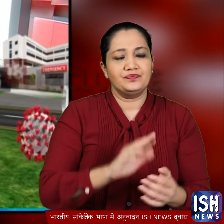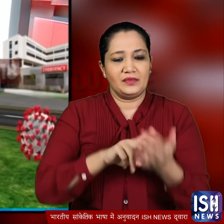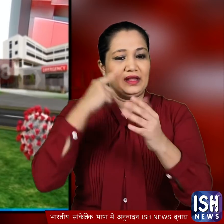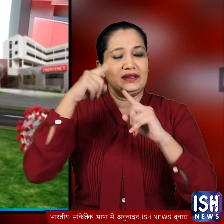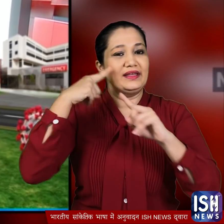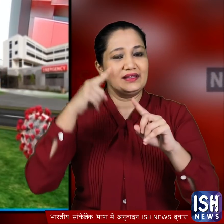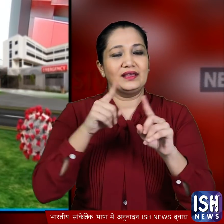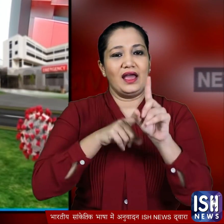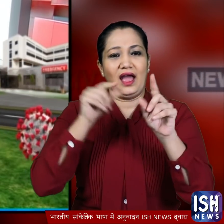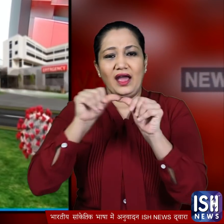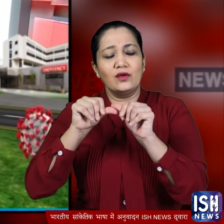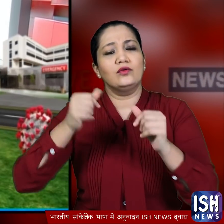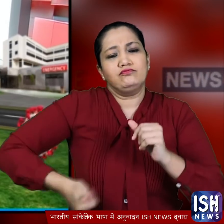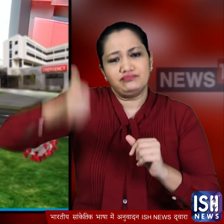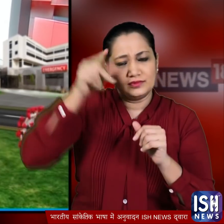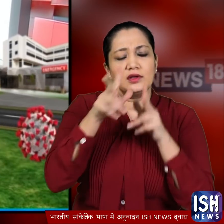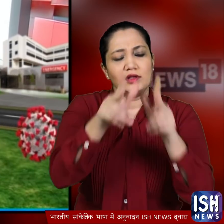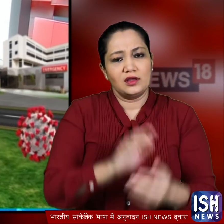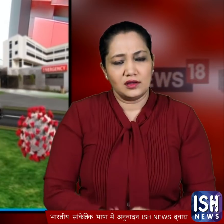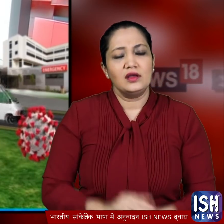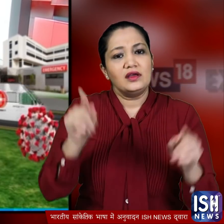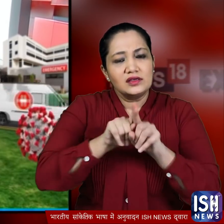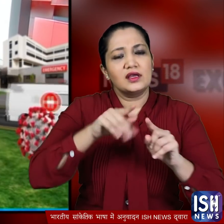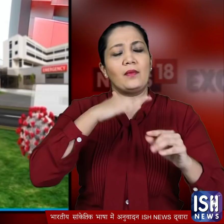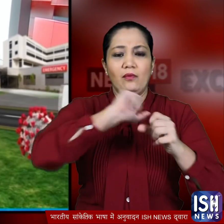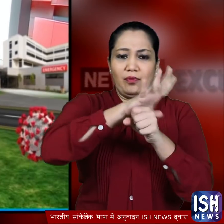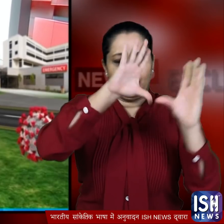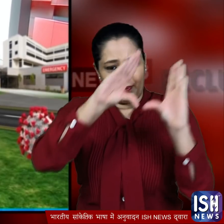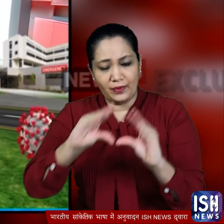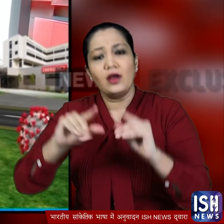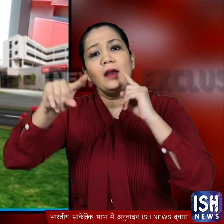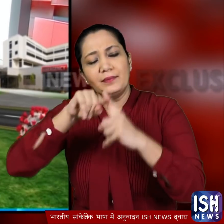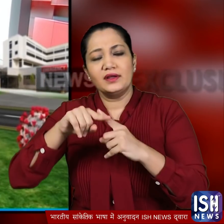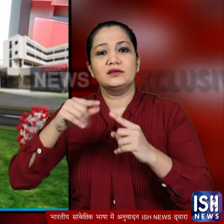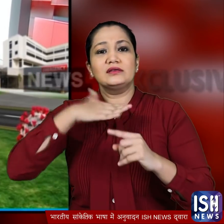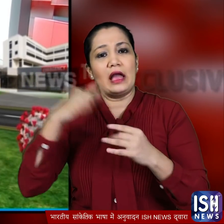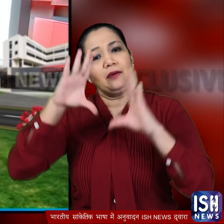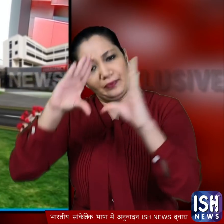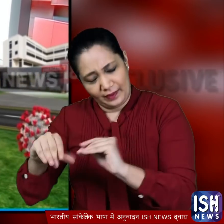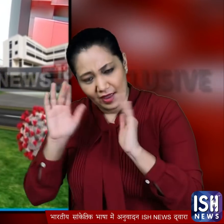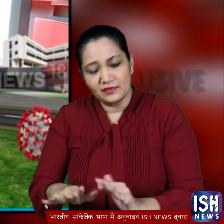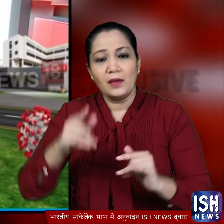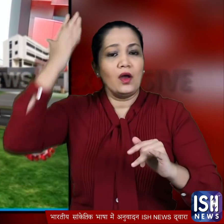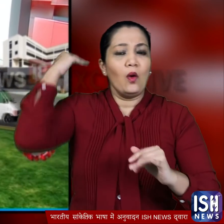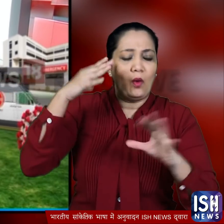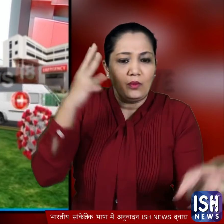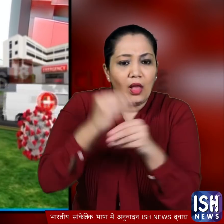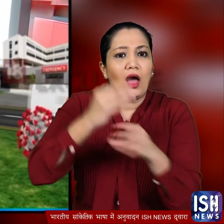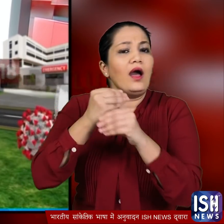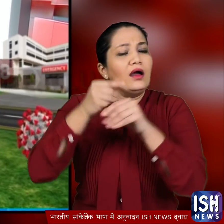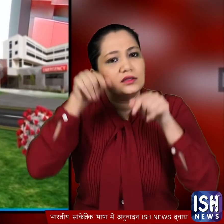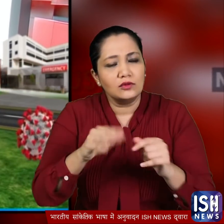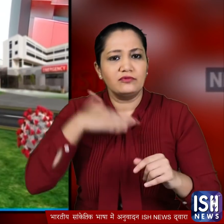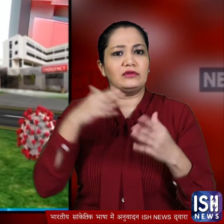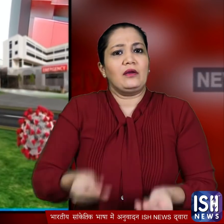आयोग के सदस्य वीके पॉल ने भी दावा किया कि मरीजों में कमी आने के साथ मौत भी कम हो रही है, लेकिन पुराना डेटा अब जोड़ने की वजह से मौत